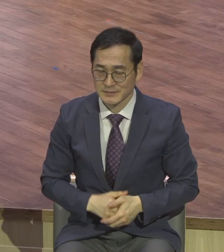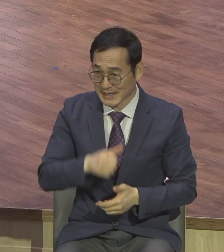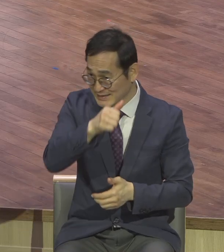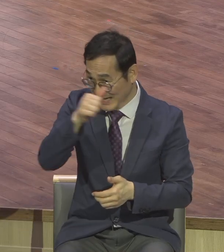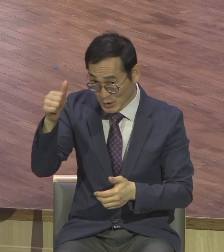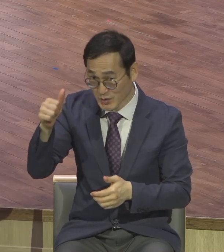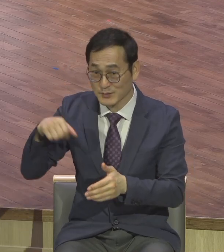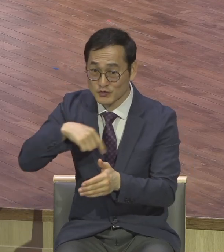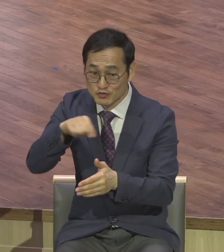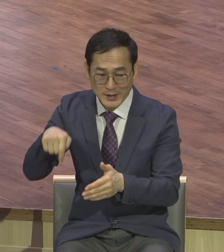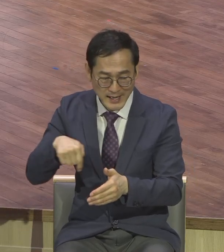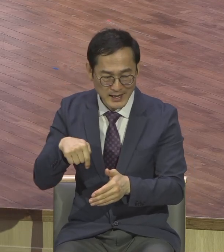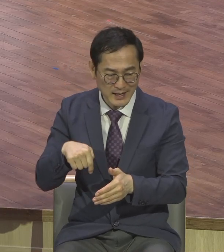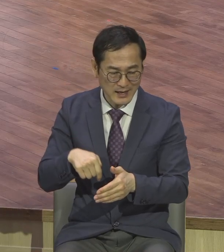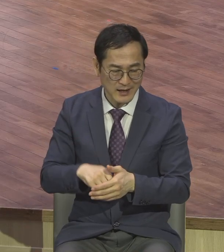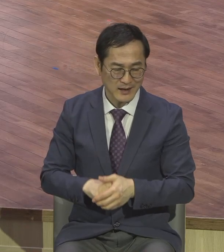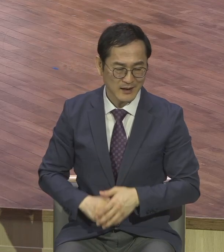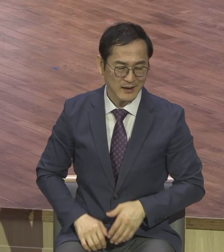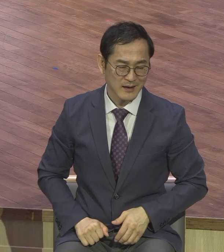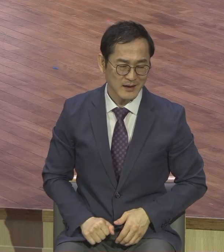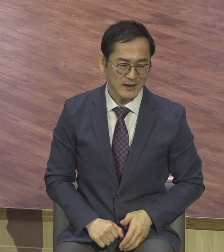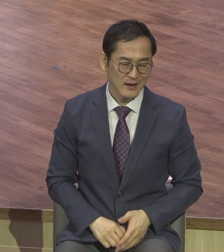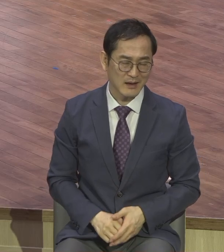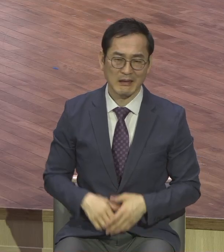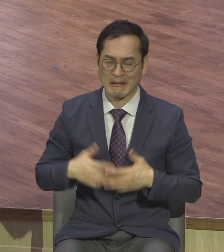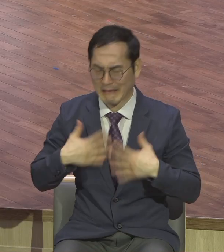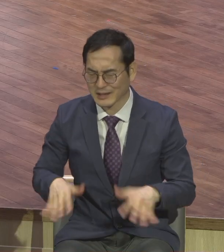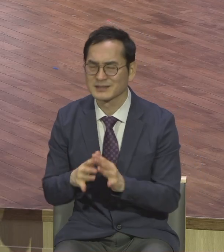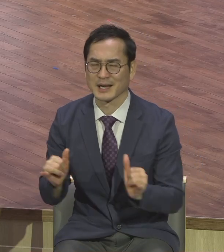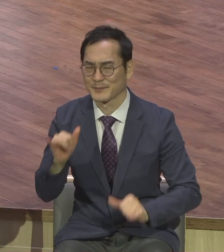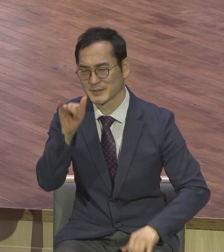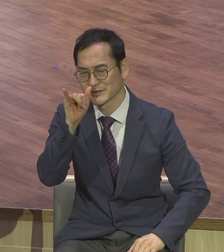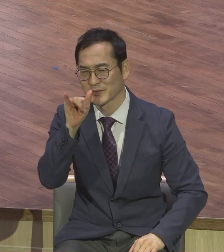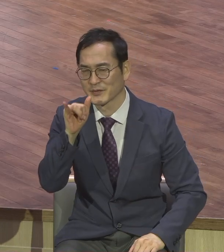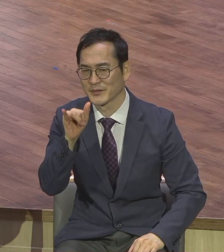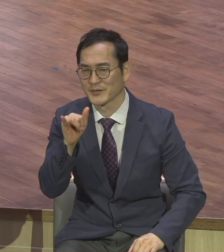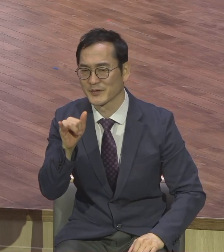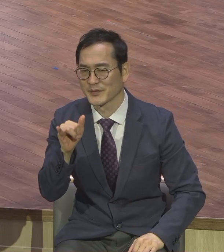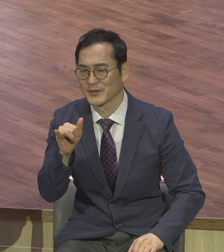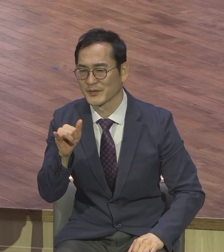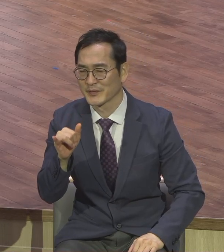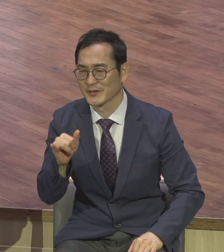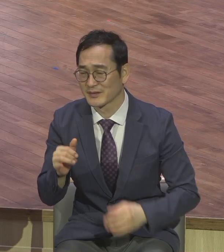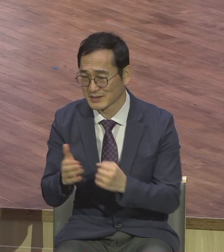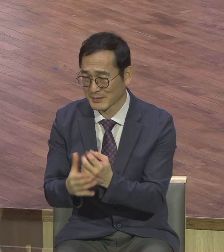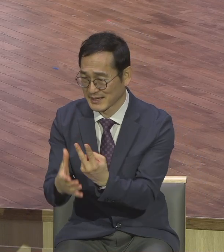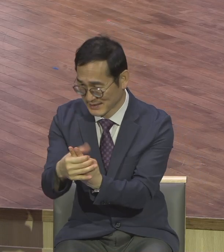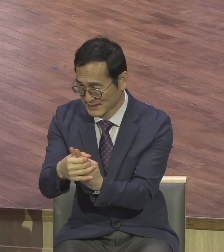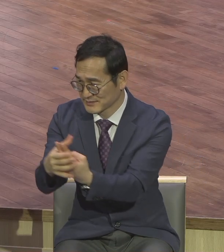장로님들 중에도 힘이 빠진 사람들이 있다니까 2인 1조를 구성해서